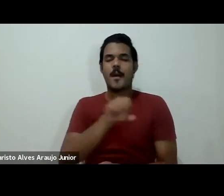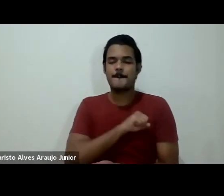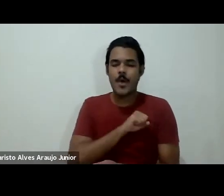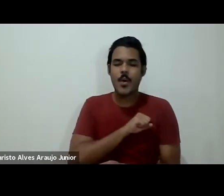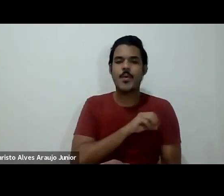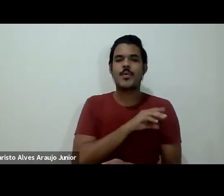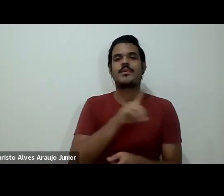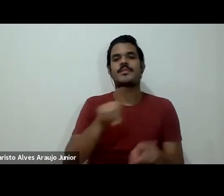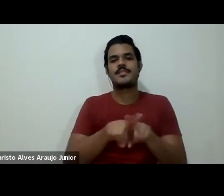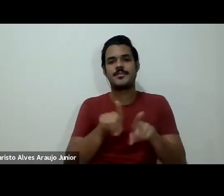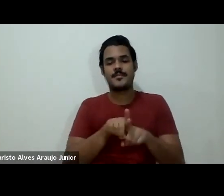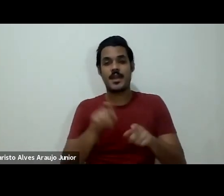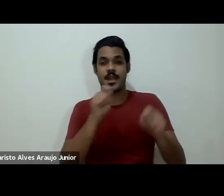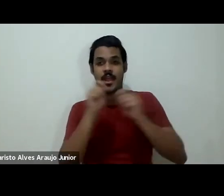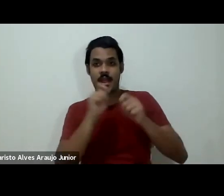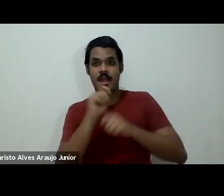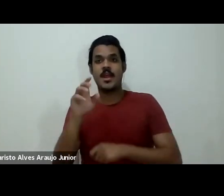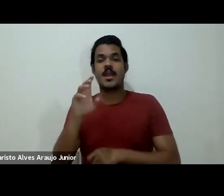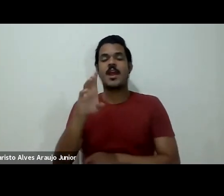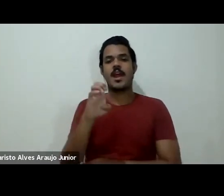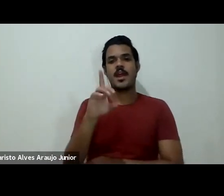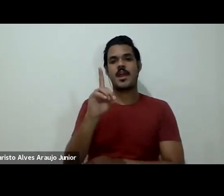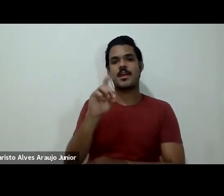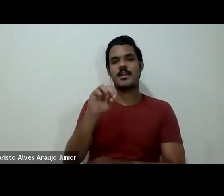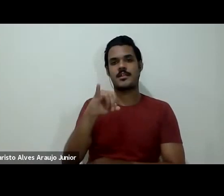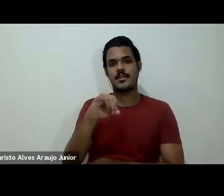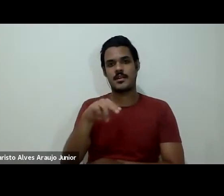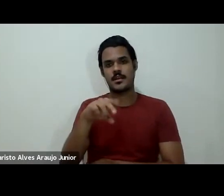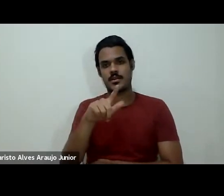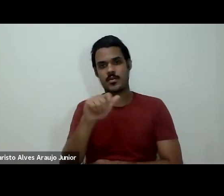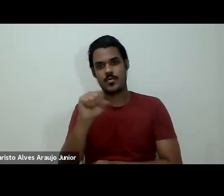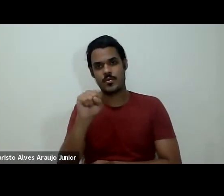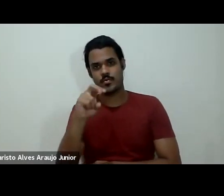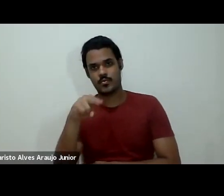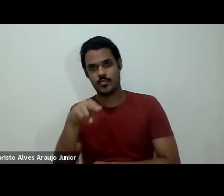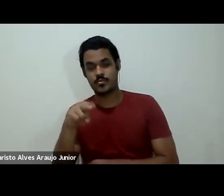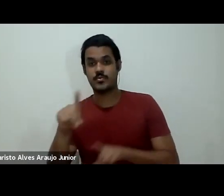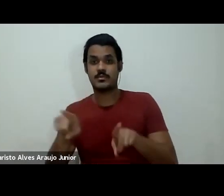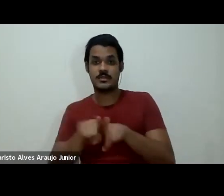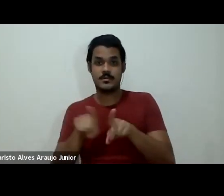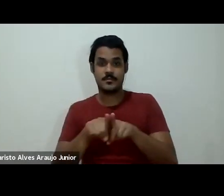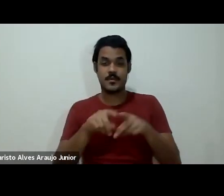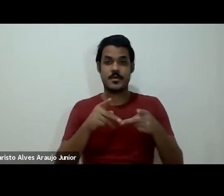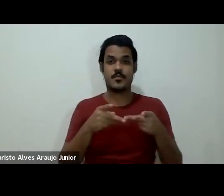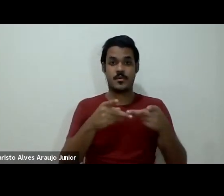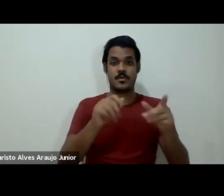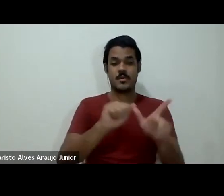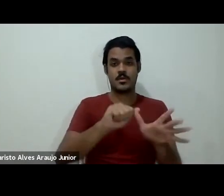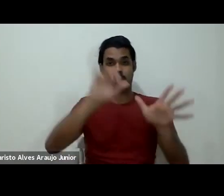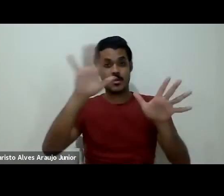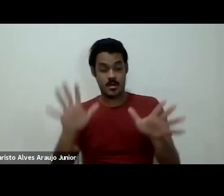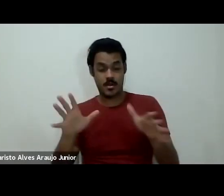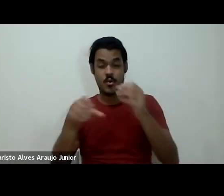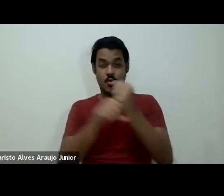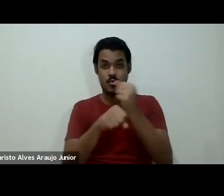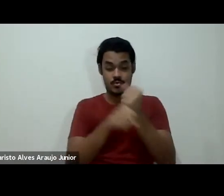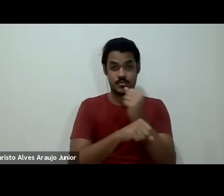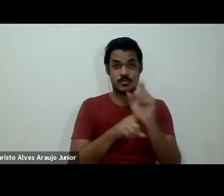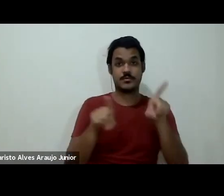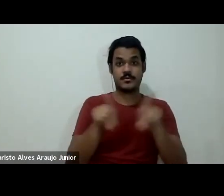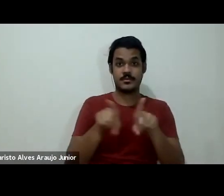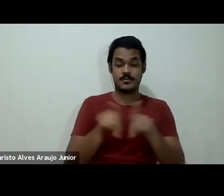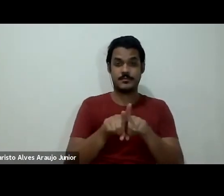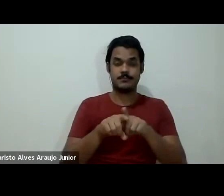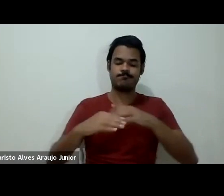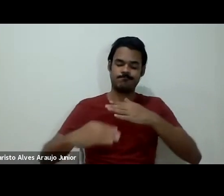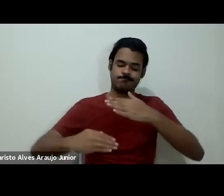né, consultor de audiodescrição, também o grupo de pesquisa e extensão, o Edelamin, né, que a todo